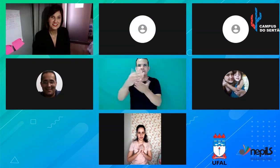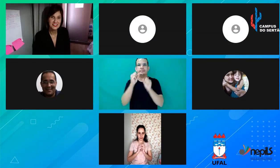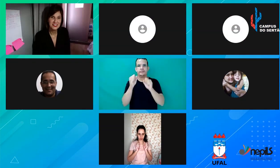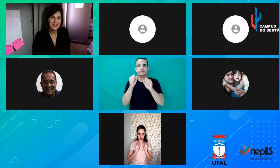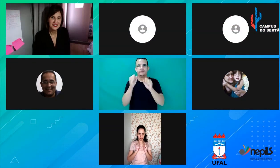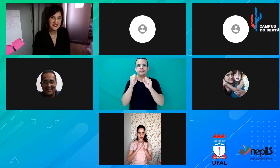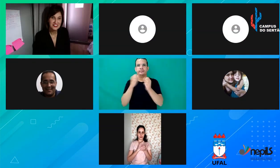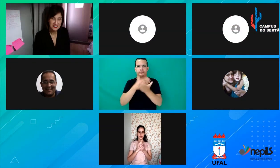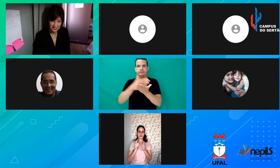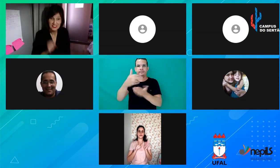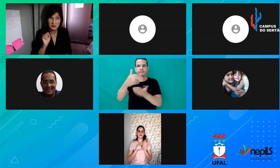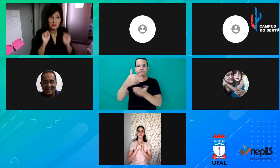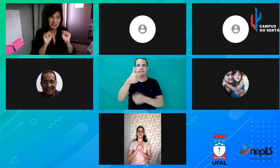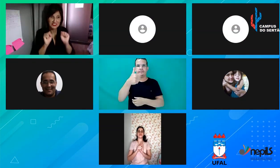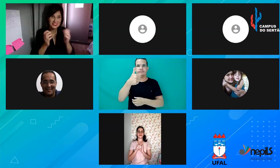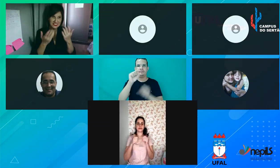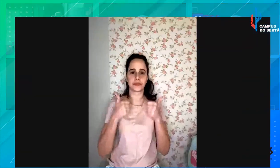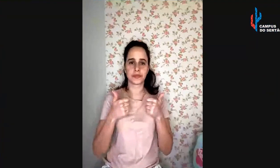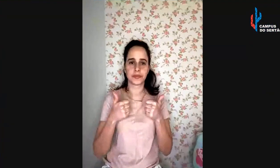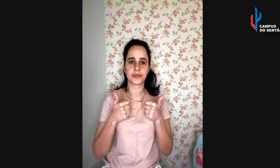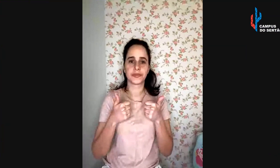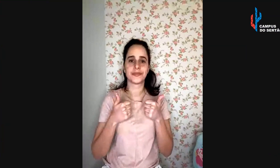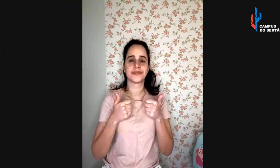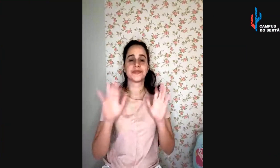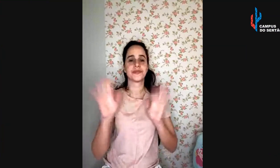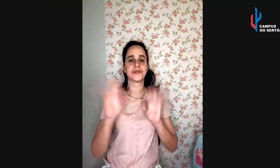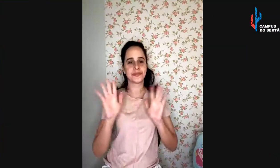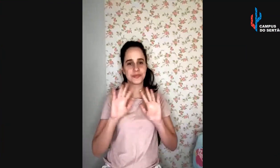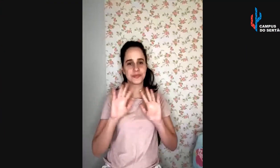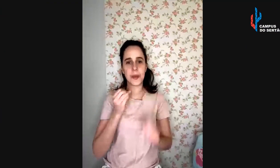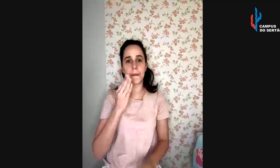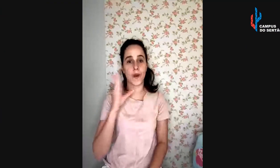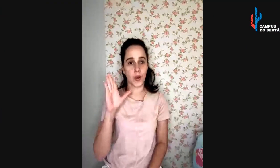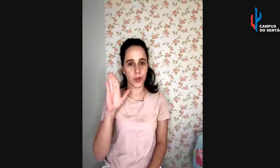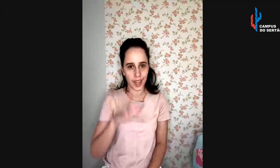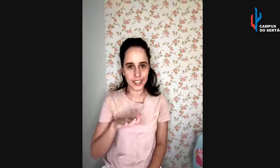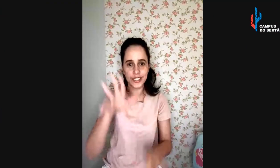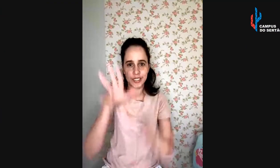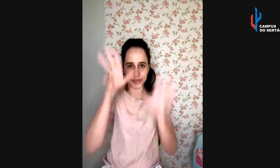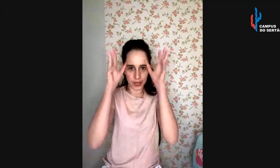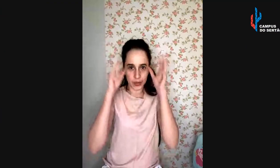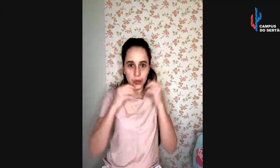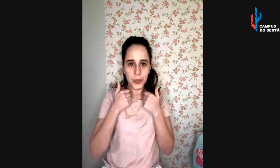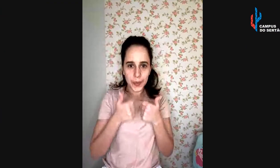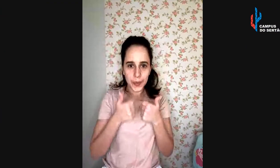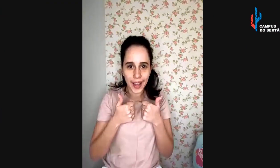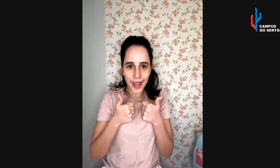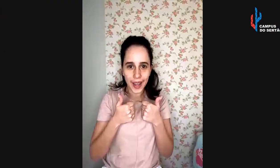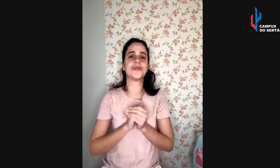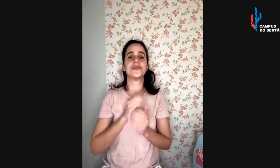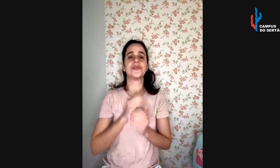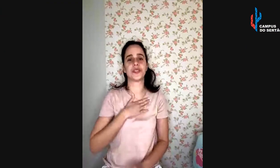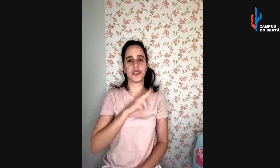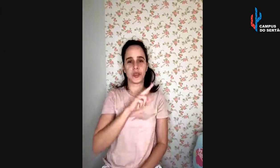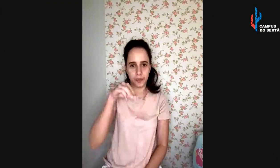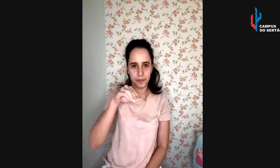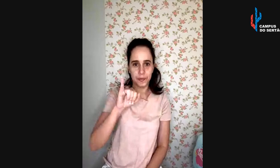grande, sempre de uma luta muito árdua. Pode perguntar, fique à vontade.